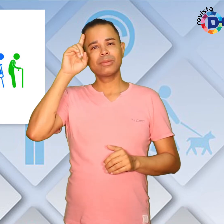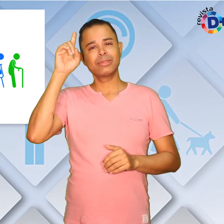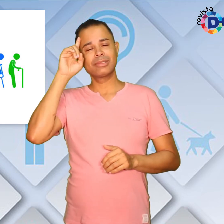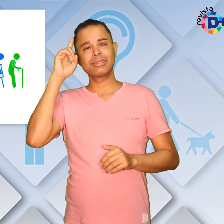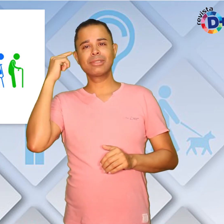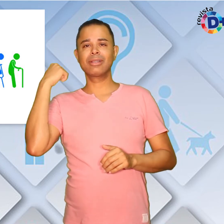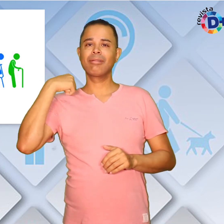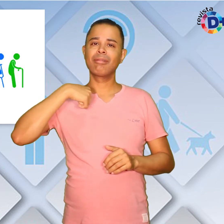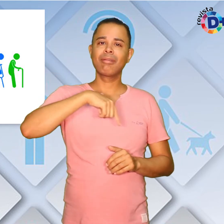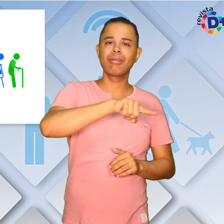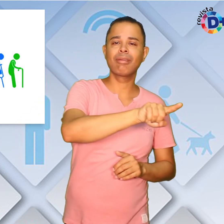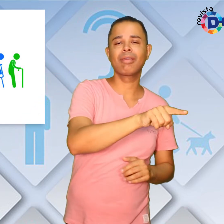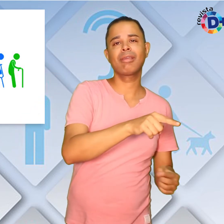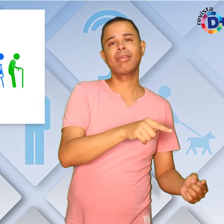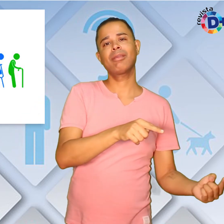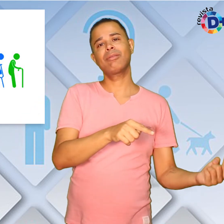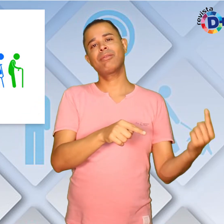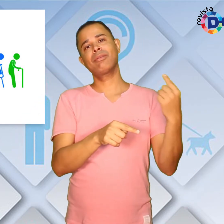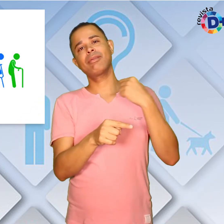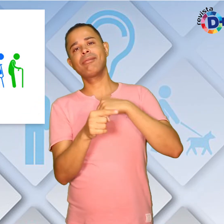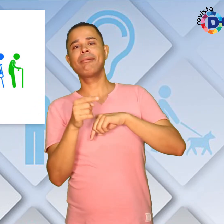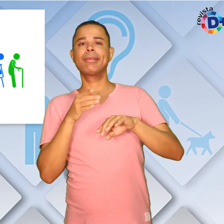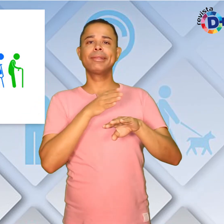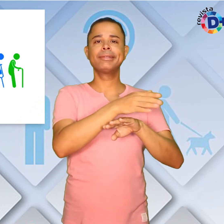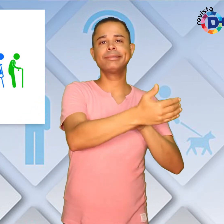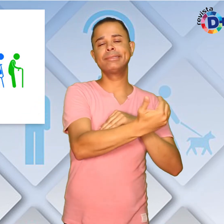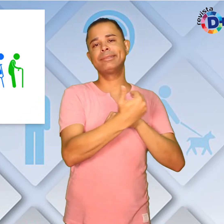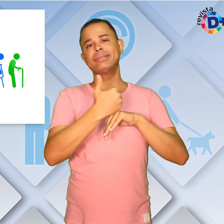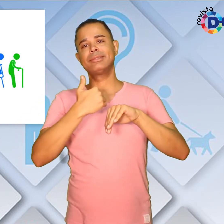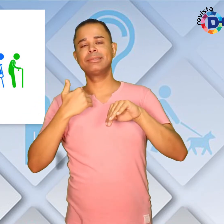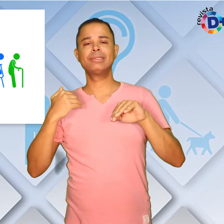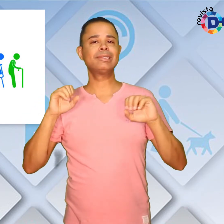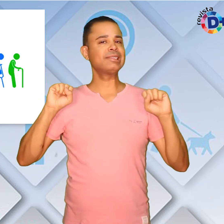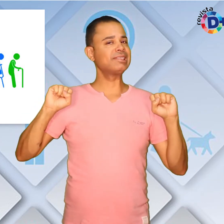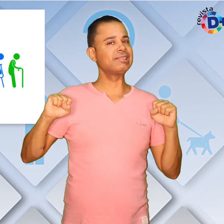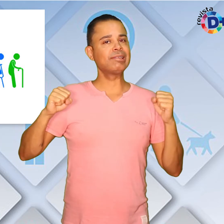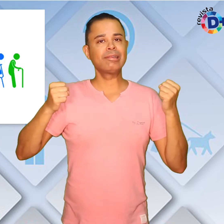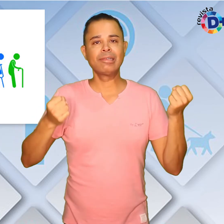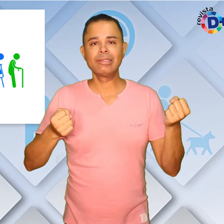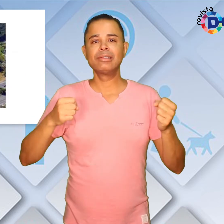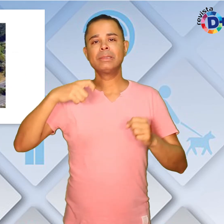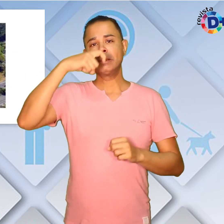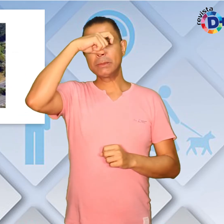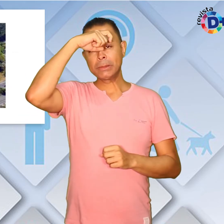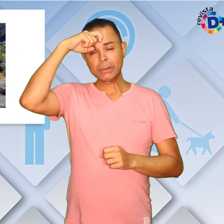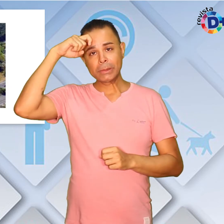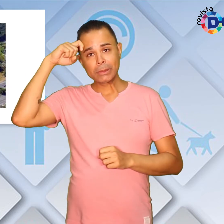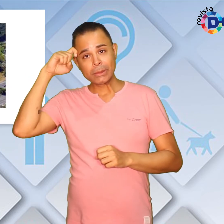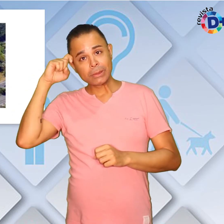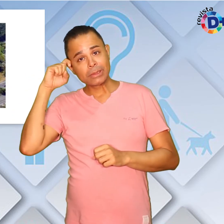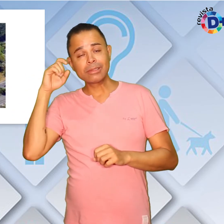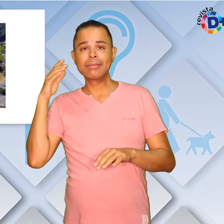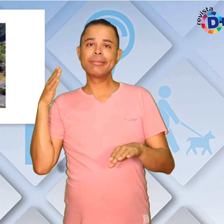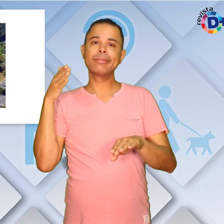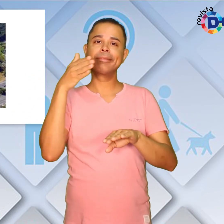que precisam e vinham fazendo um esforço enorme para chegar ao centro